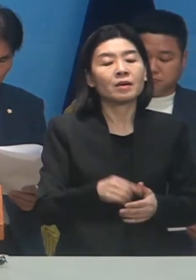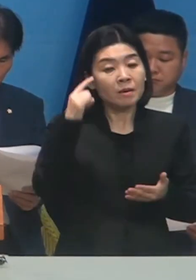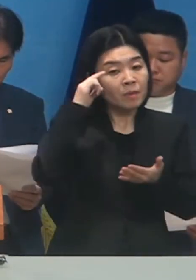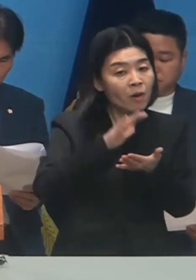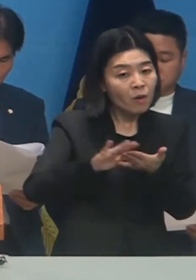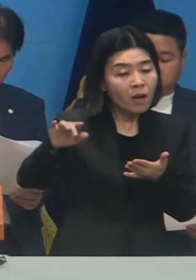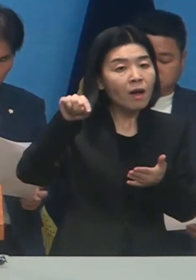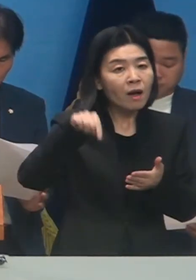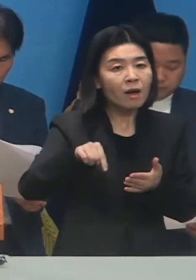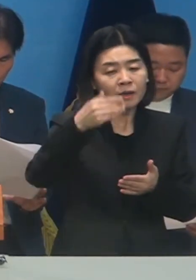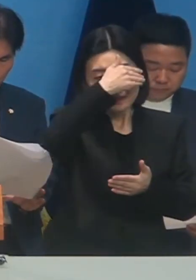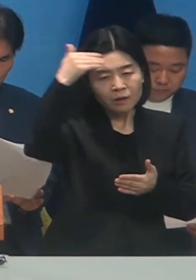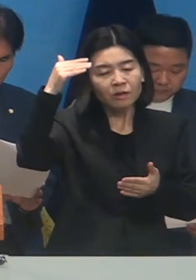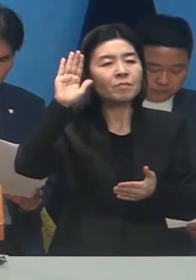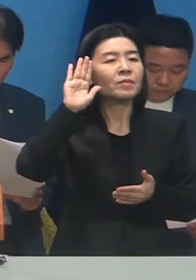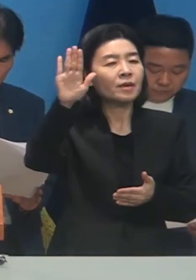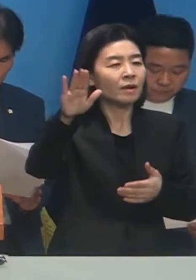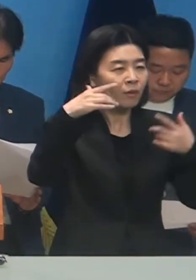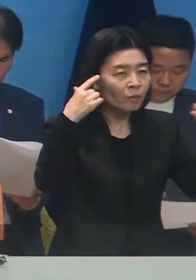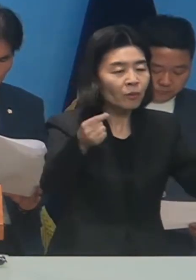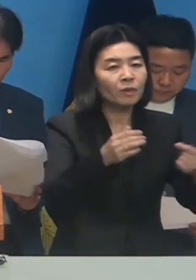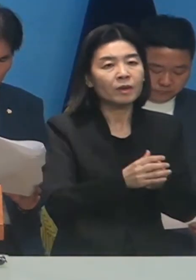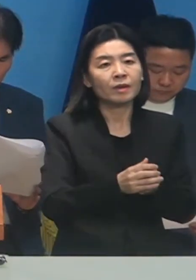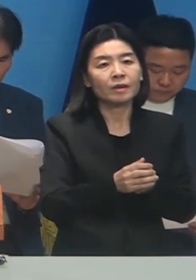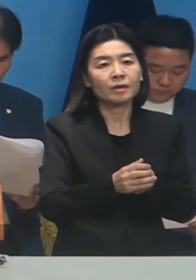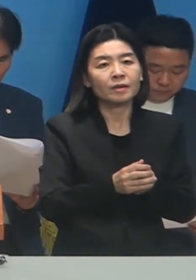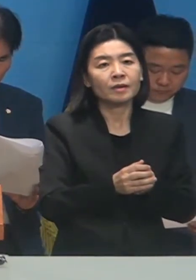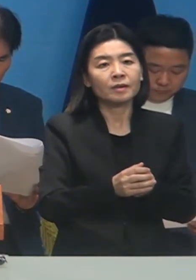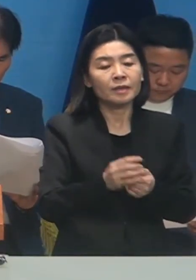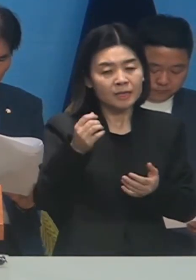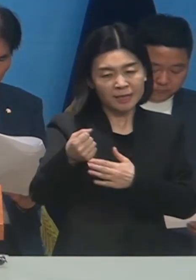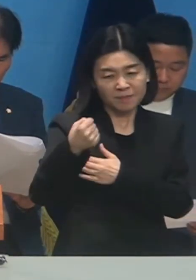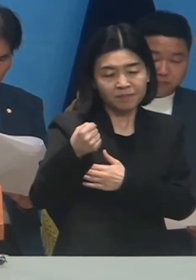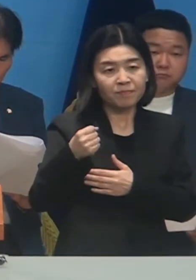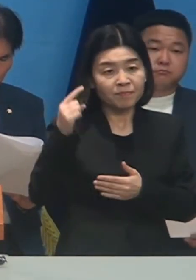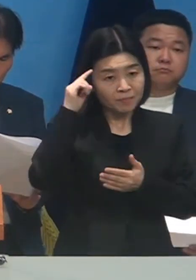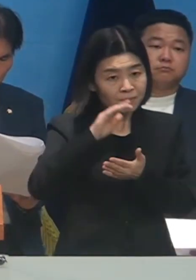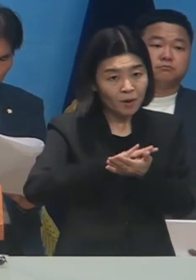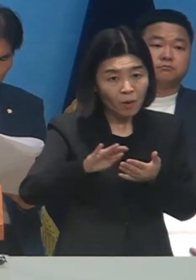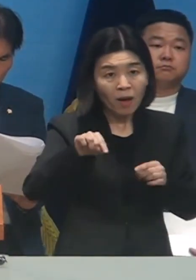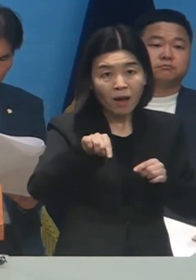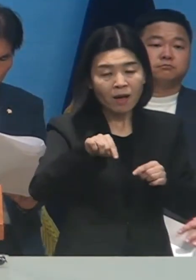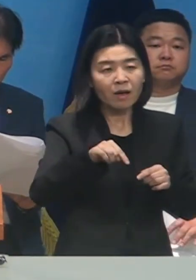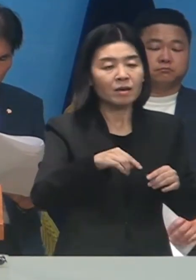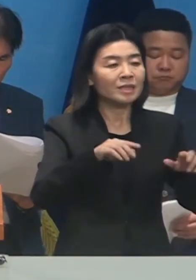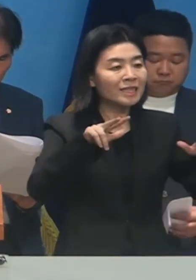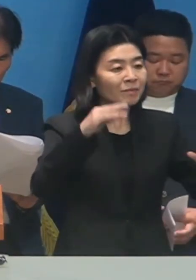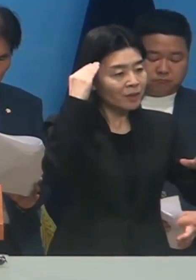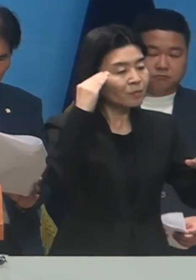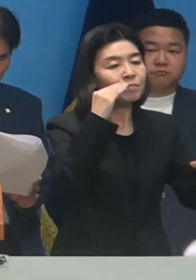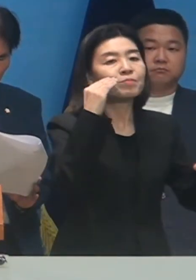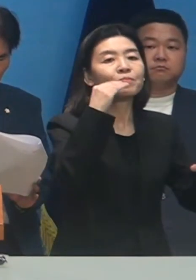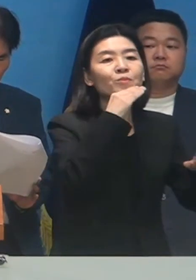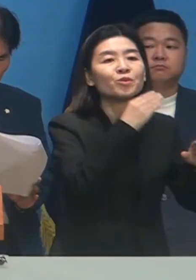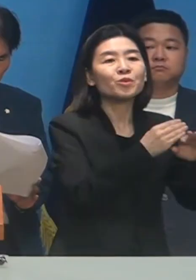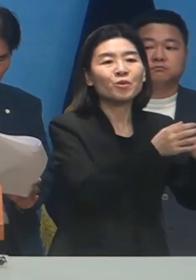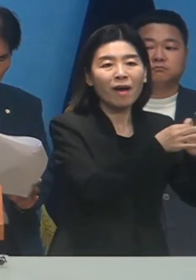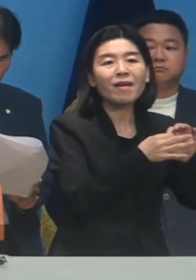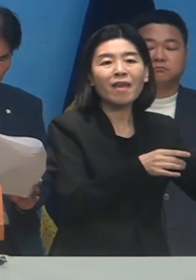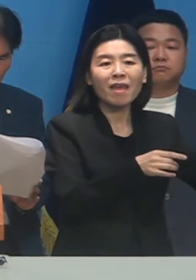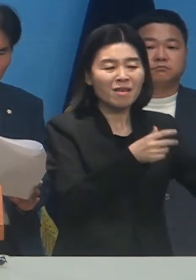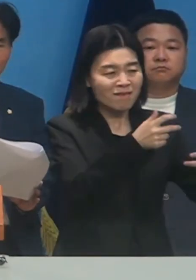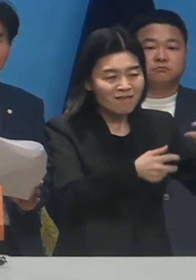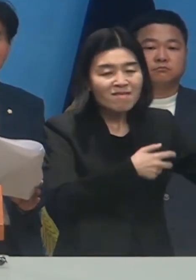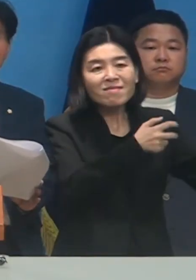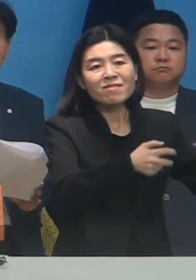평화는 청년의 미래입니다. 힘에 의한 평화로 인한 오늘날 남북관계는 군사적 위기만 고조시킨